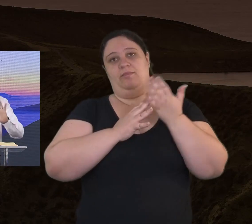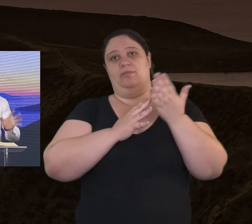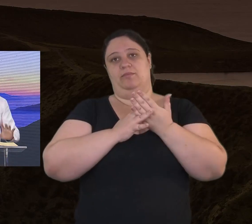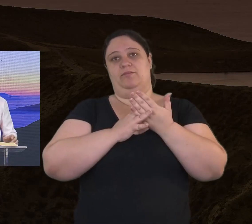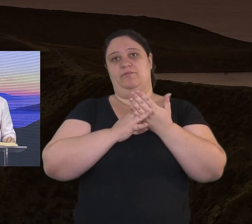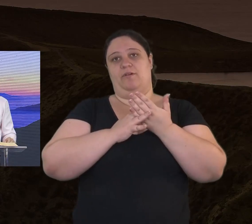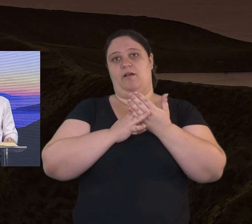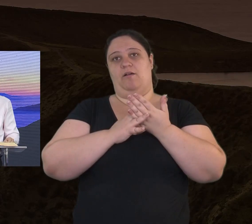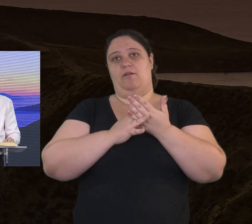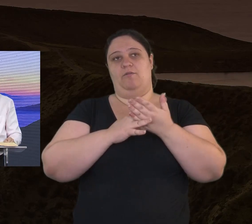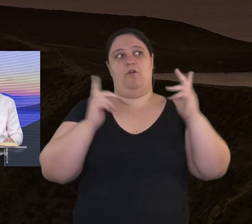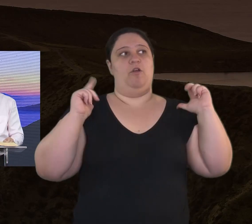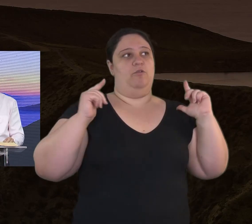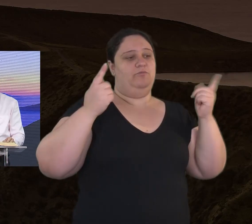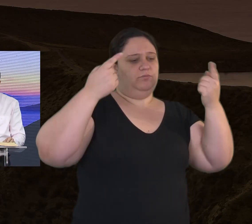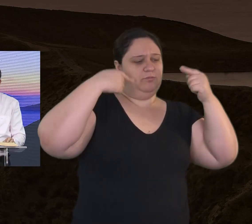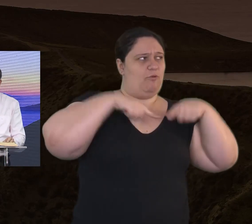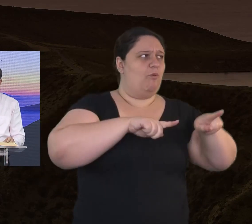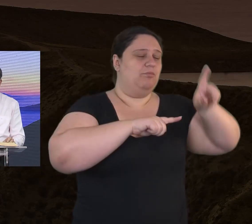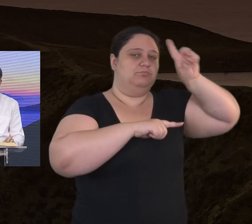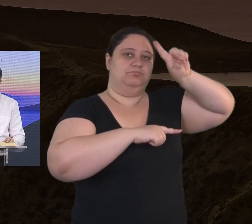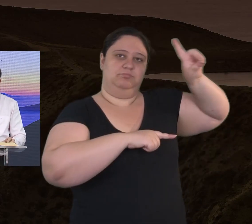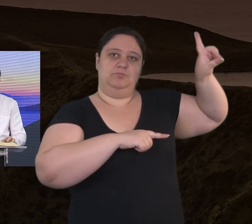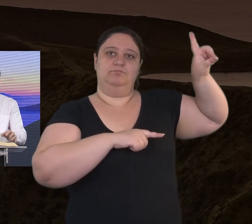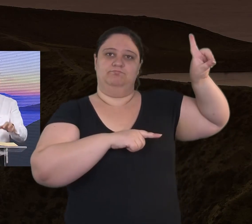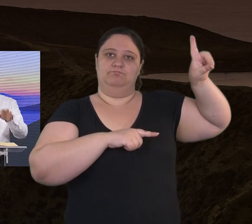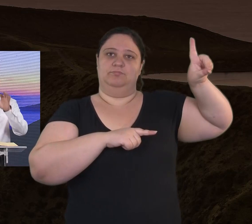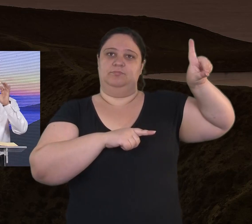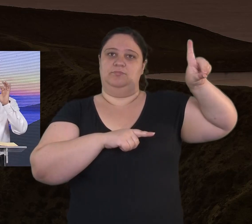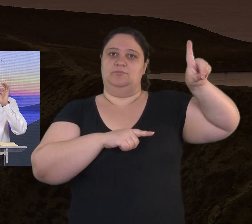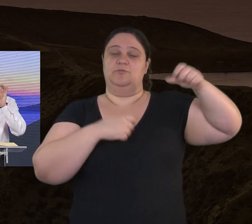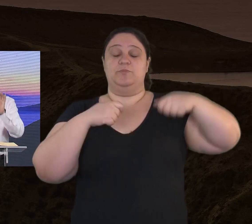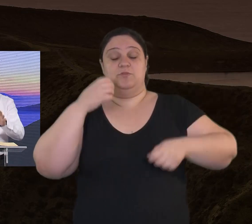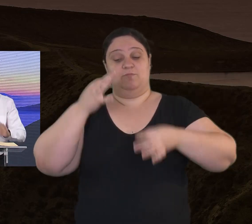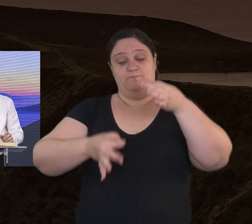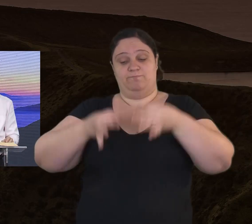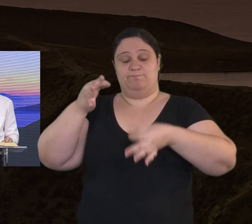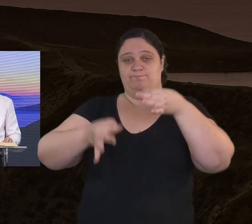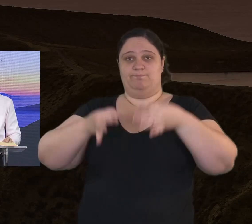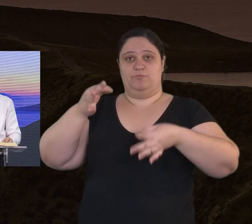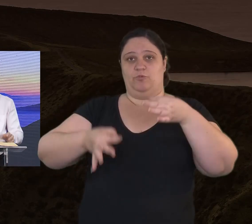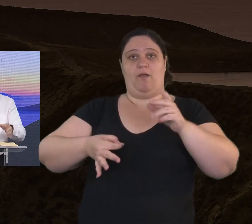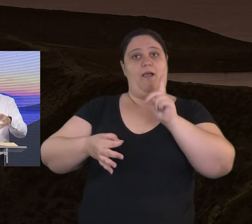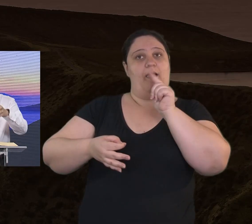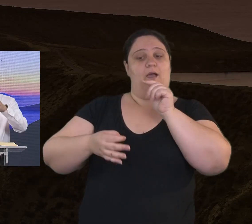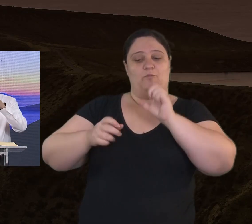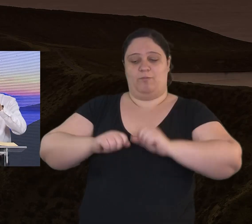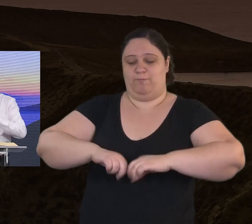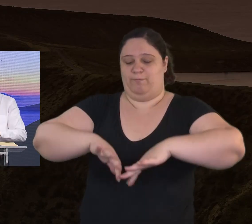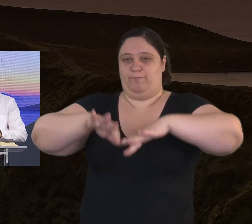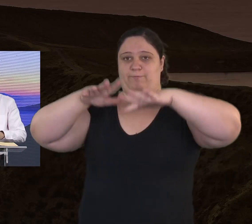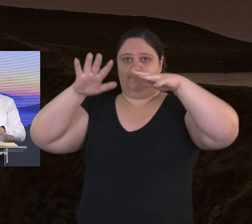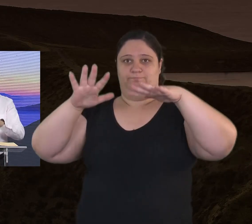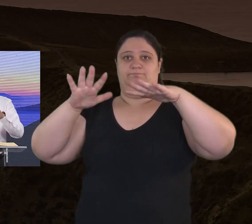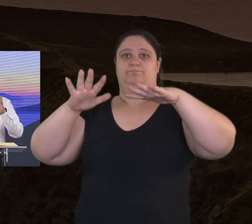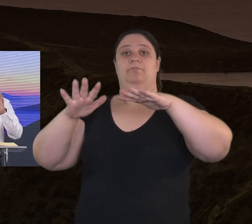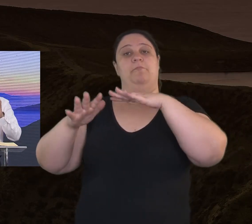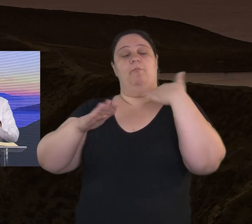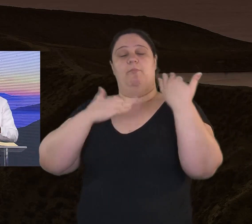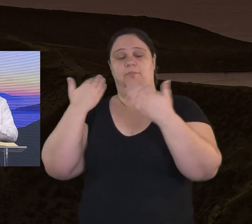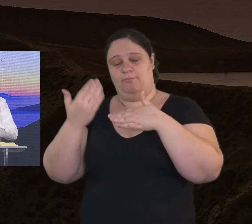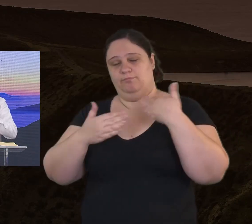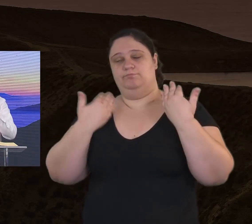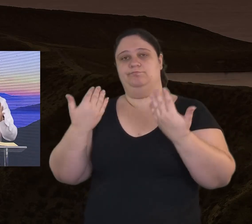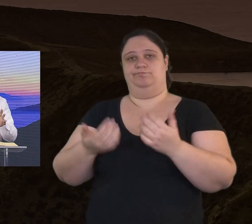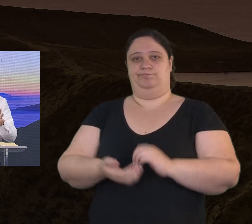né, esse arcanjo tivesse se rebelado. Até chegou o momento até que ele se rebelou, e ele também influenciou, né,